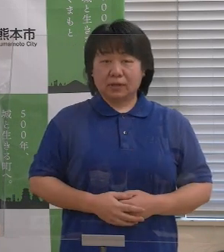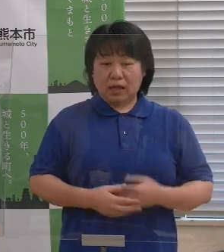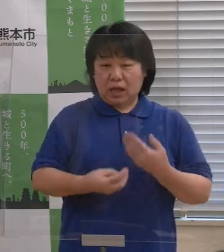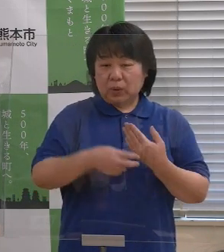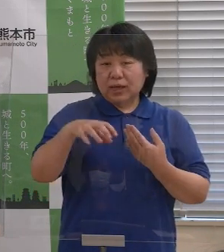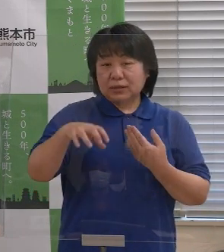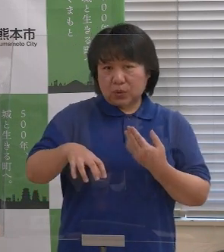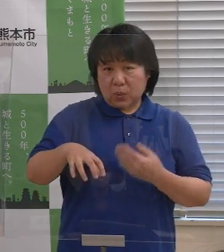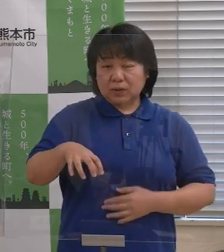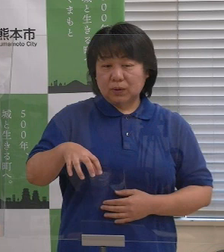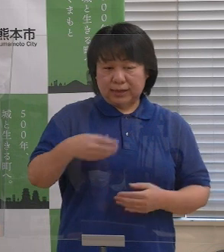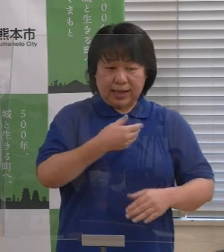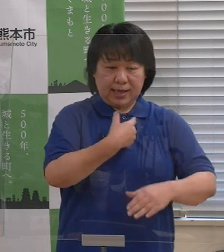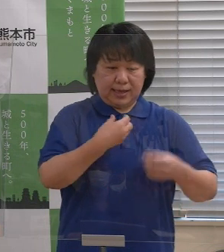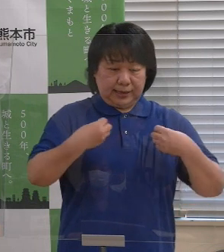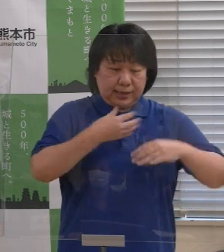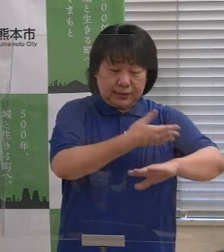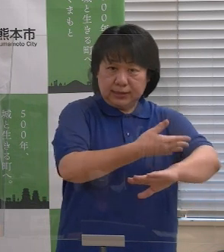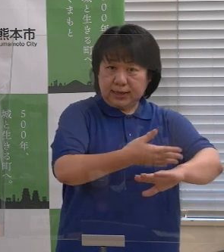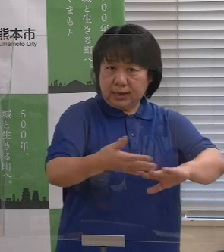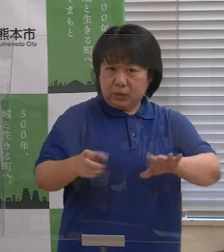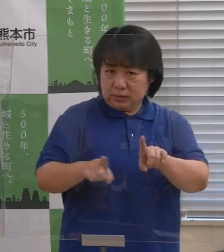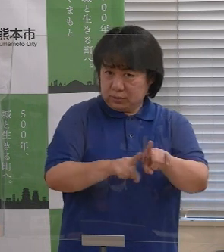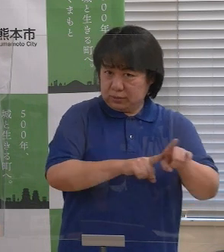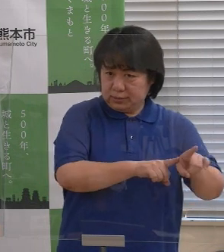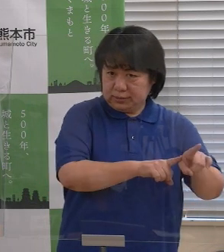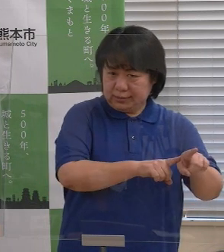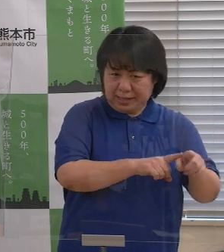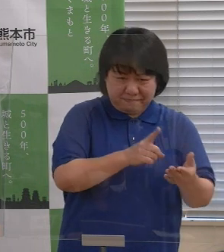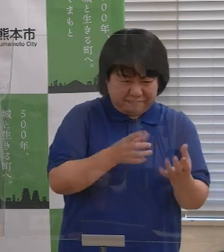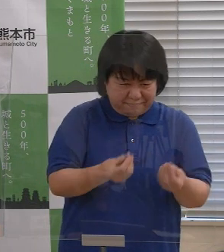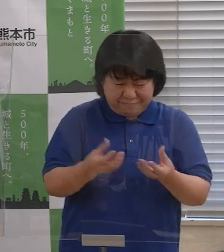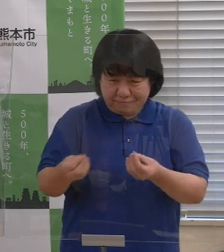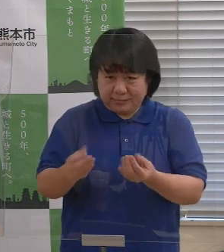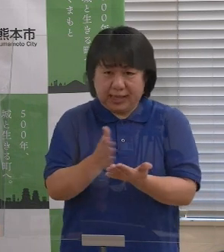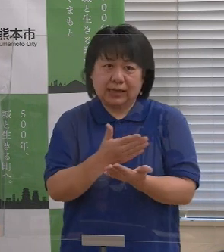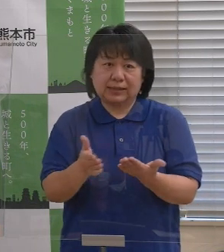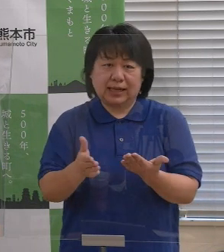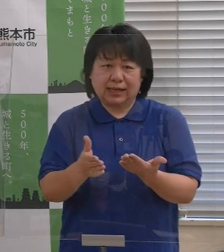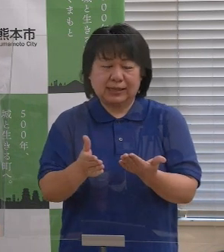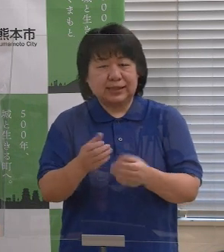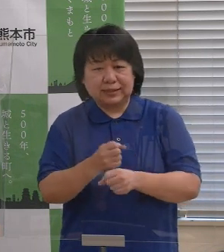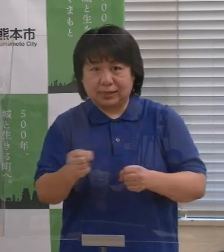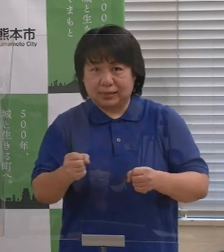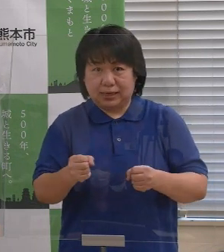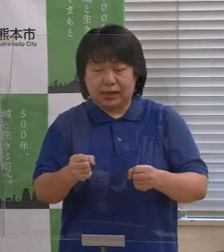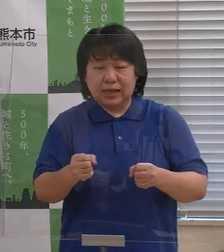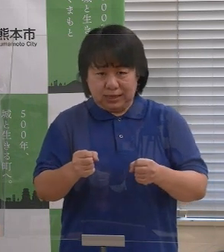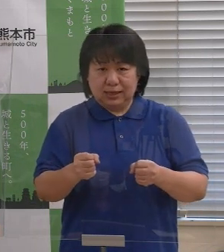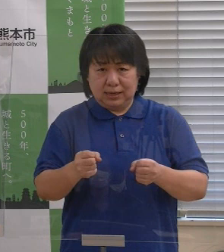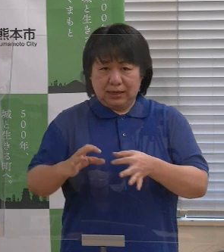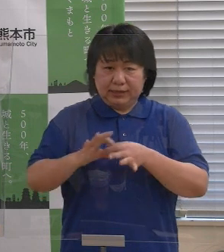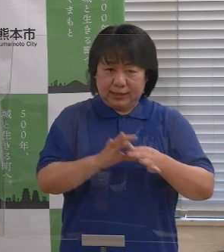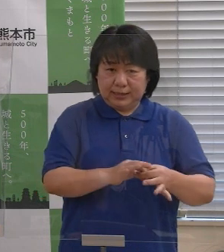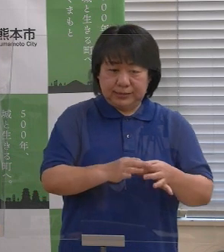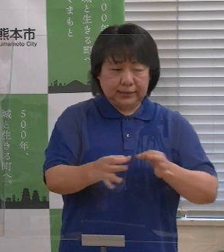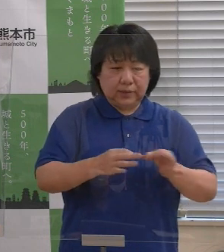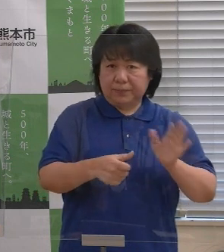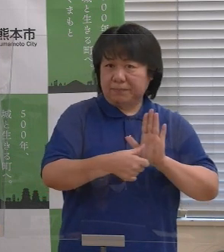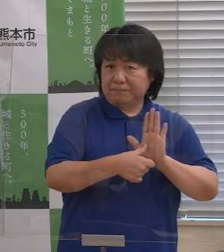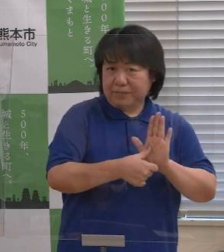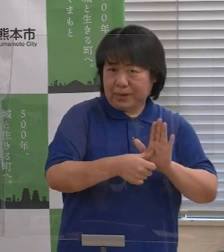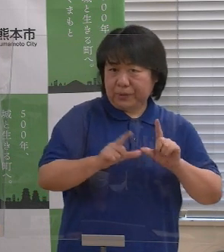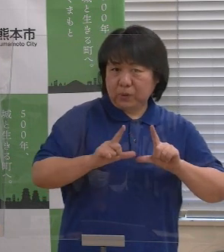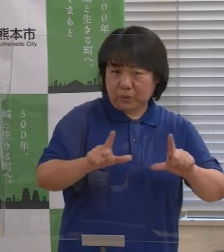健所において感染経路の追跡についての適切な判断が行われなかったことから、店舗名の公表